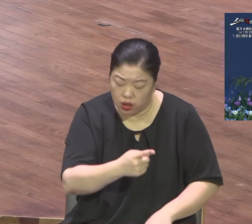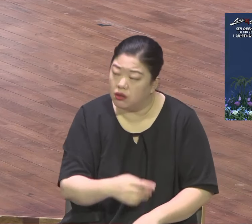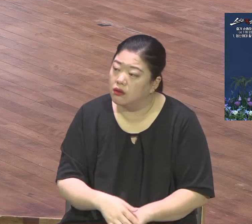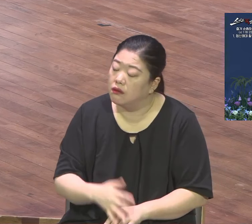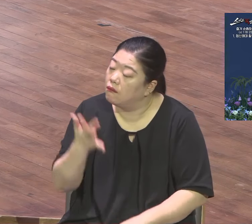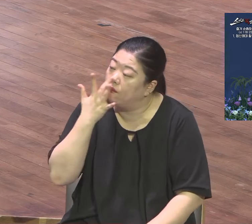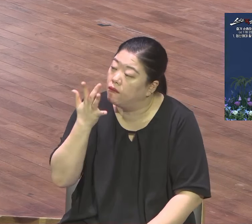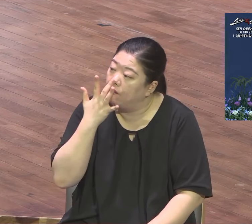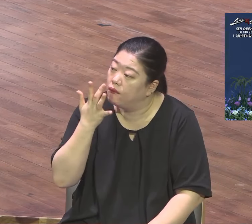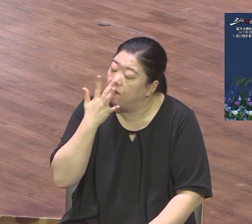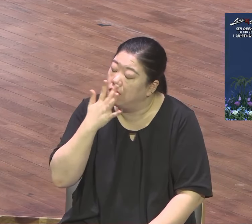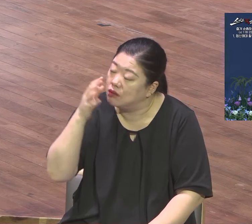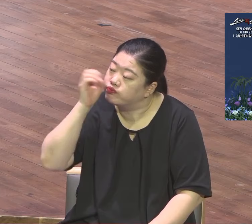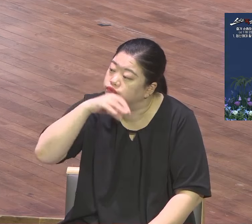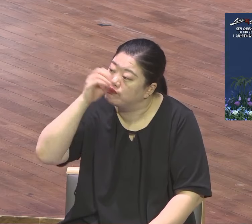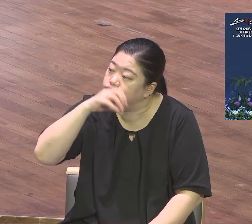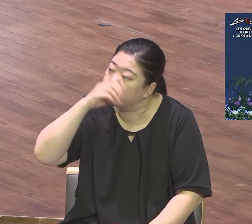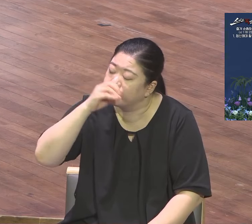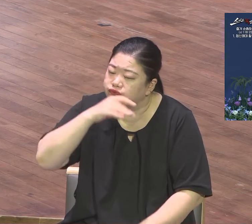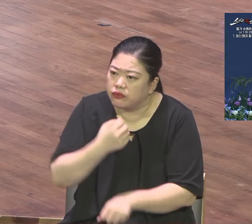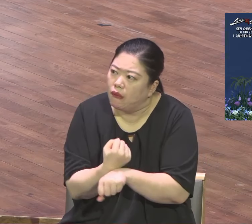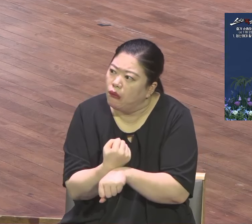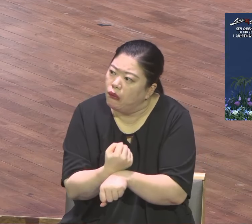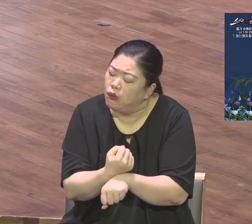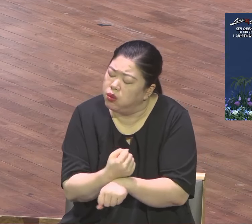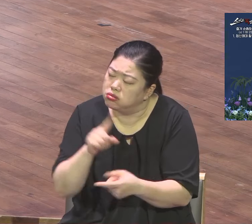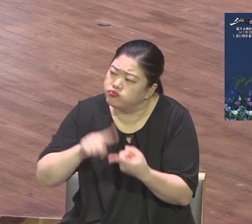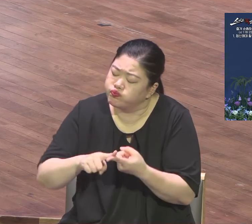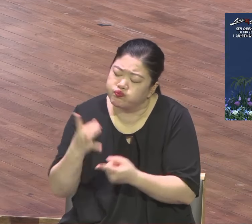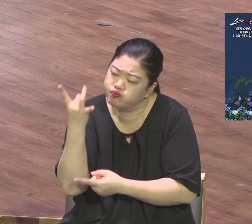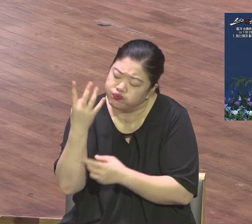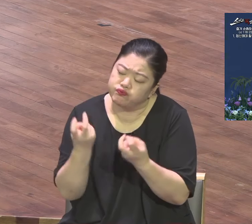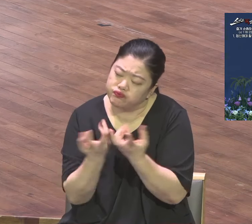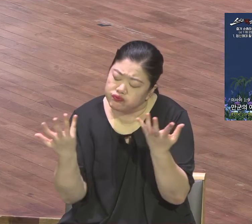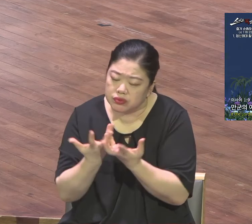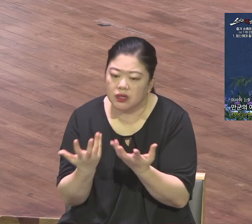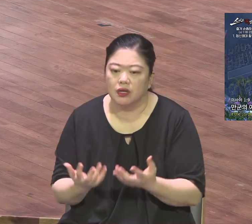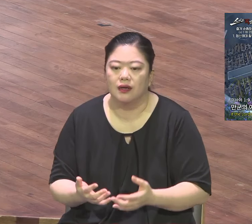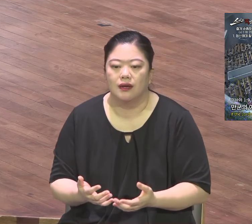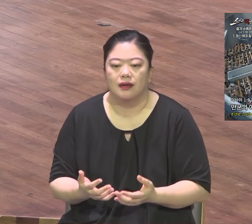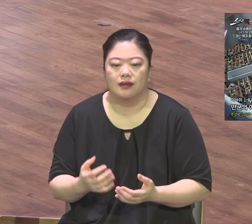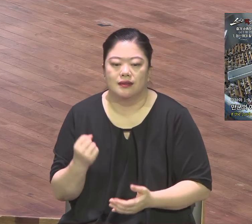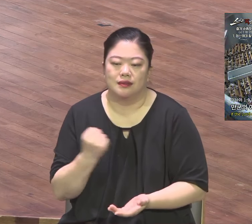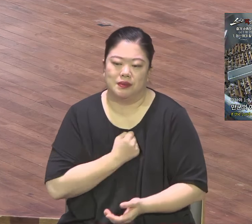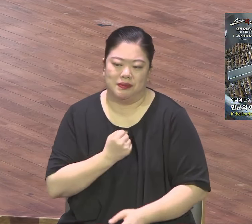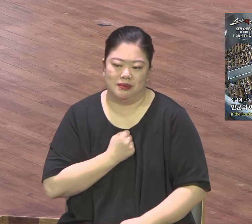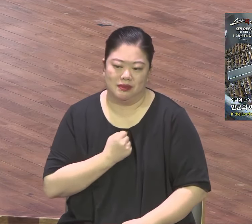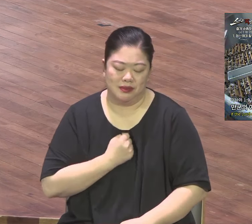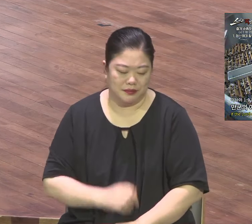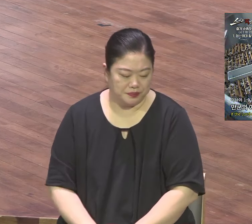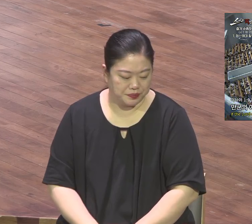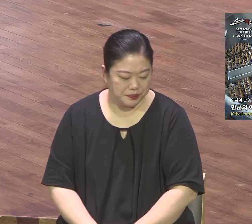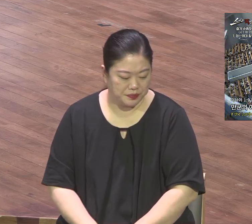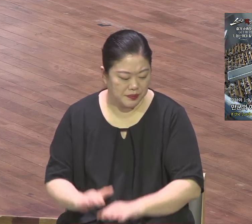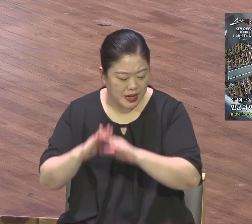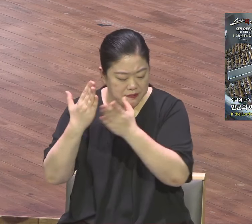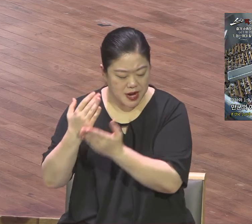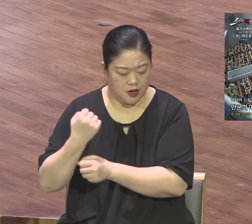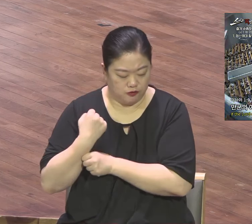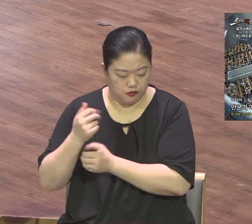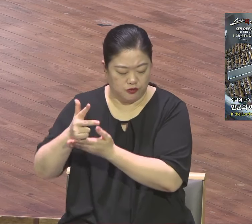그러면서 어떻게 해야 하는지 답을 주고 있어요. 9절입니다. 만군의 여호와께서 우리를